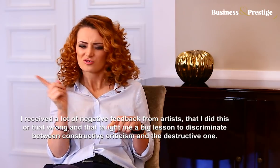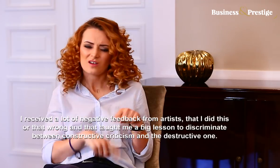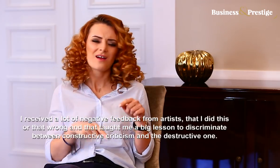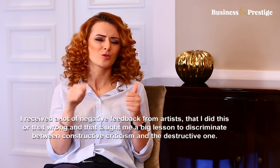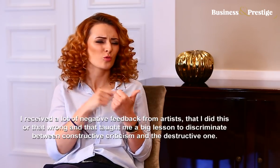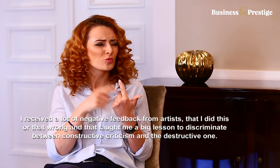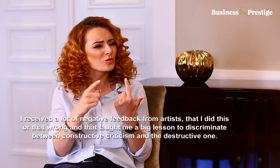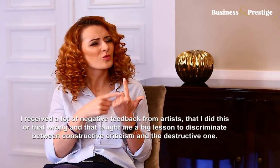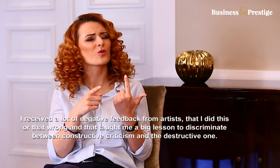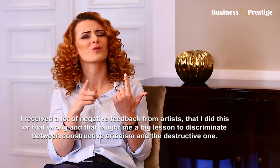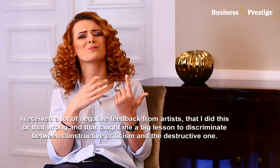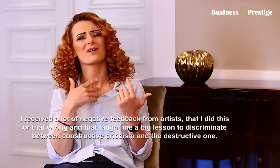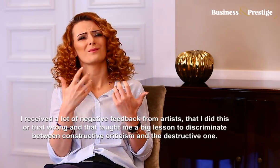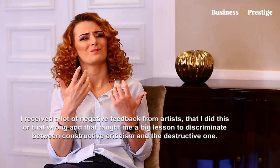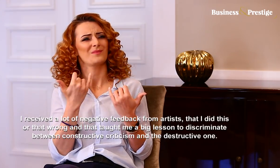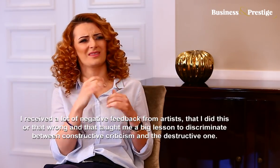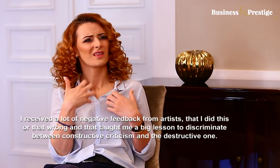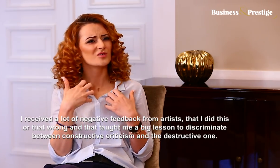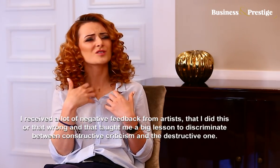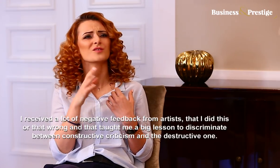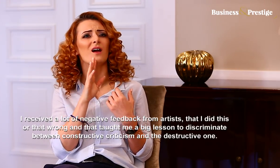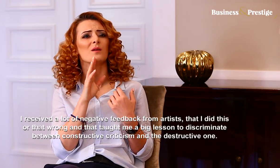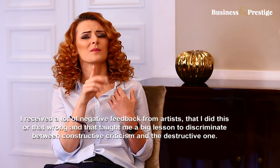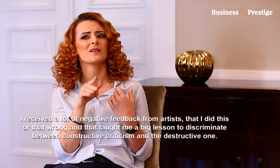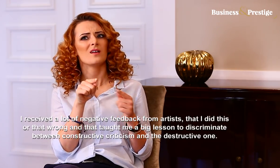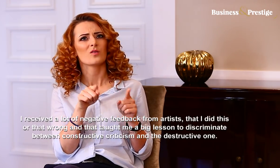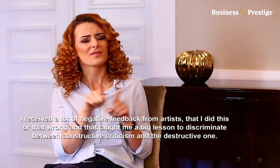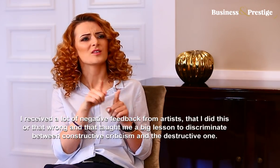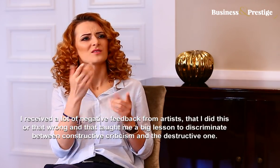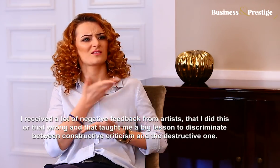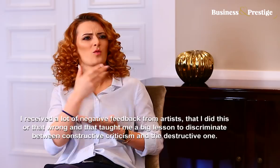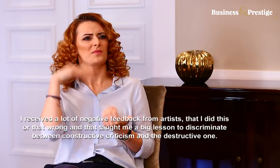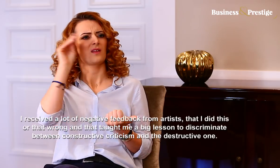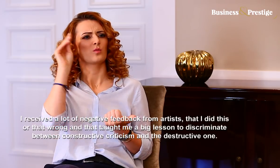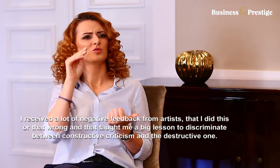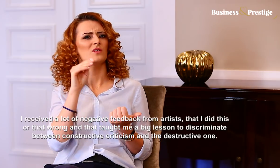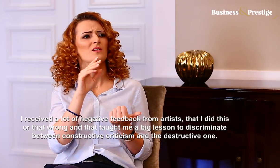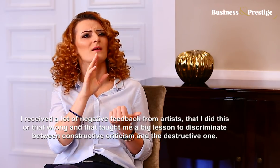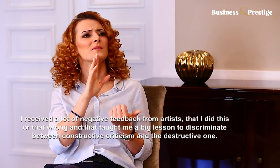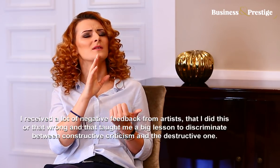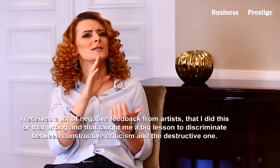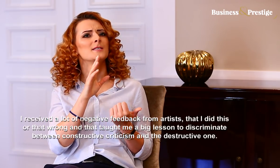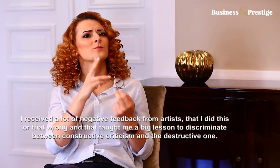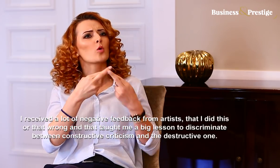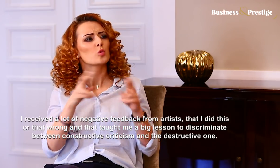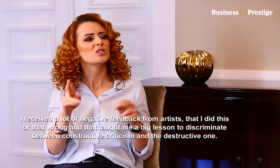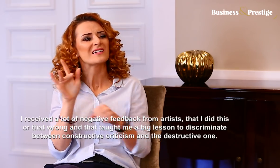przez artystów, że to czy to źle robiłam. I to też dało mi pewną